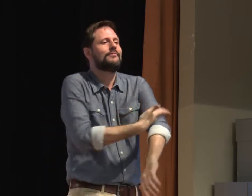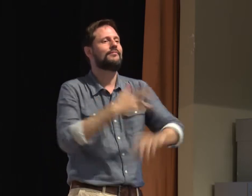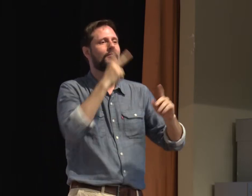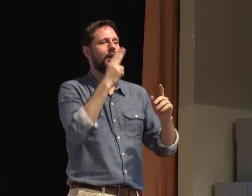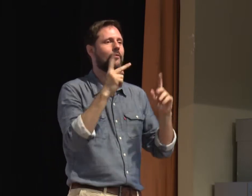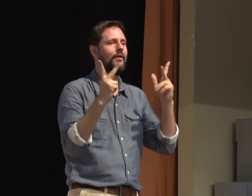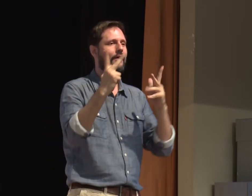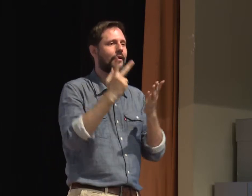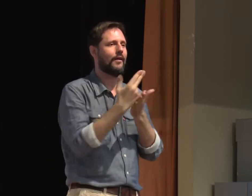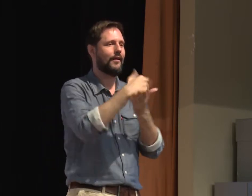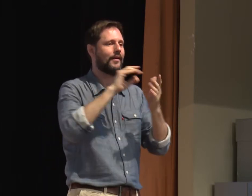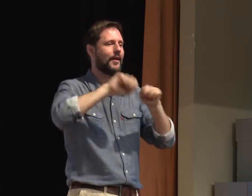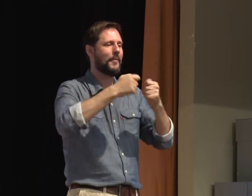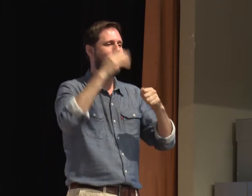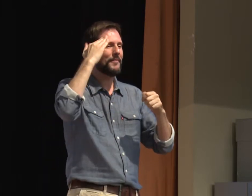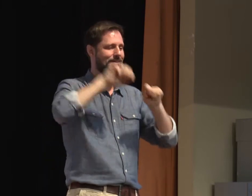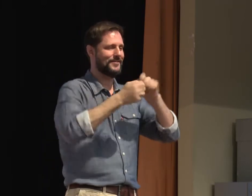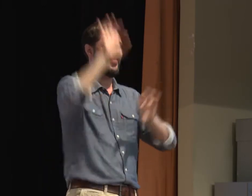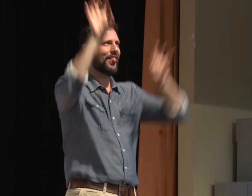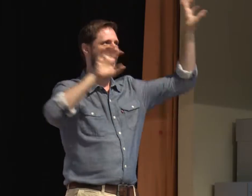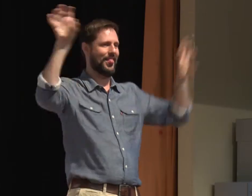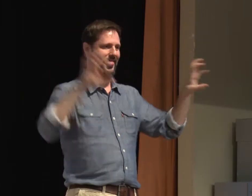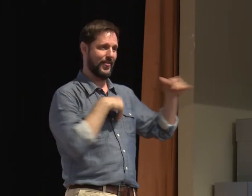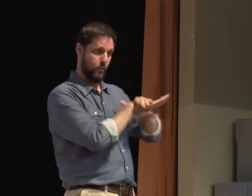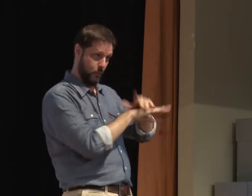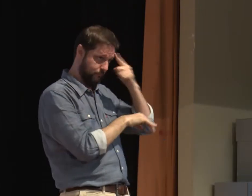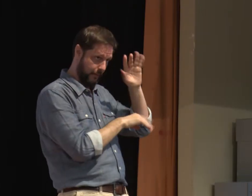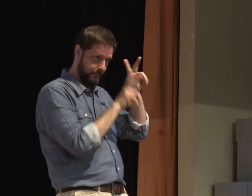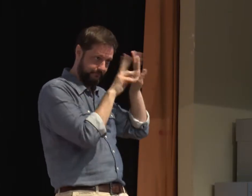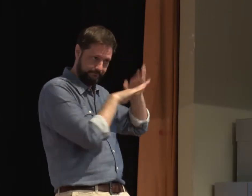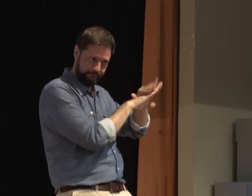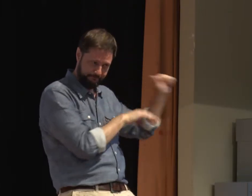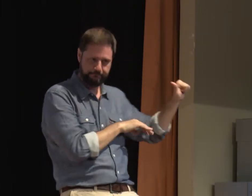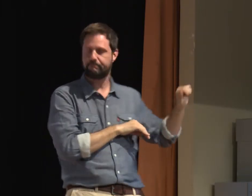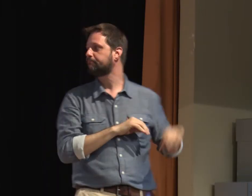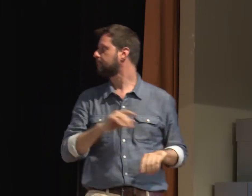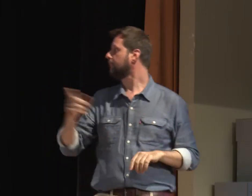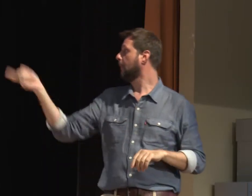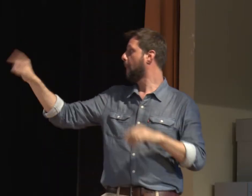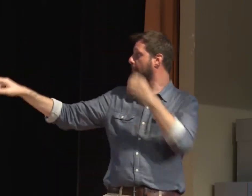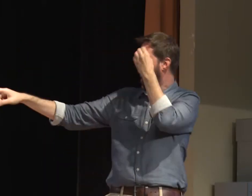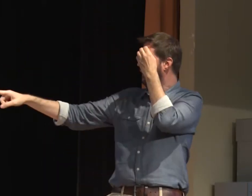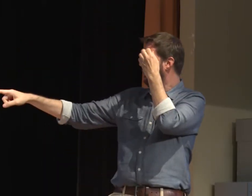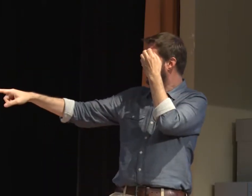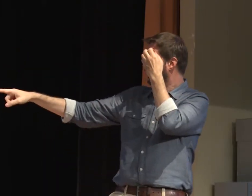vocês guardarem sobre isso, né? Para vocês, eu estou fazendo tipo um quebra-cabeça, né? Mas a gente vai organizando aqui e